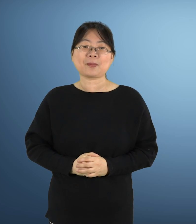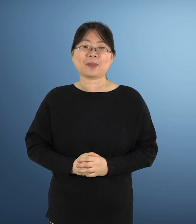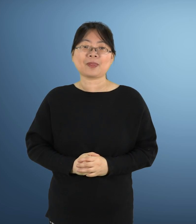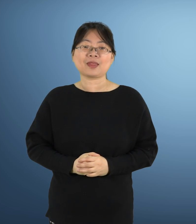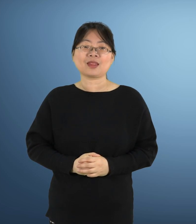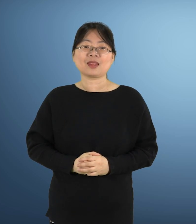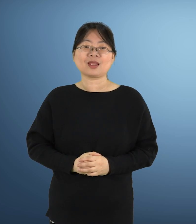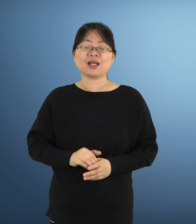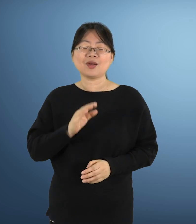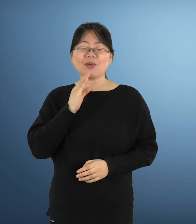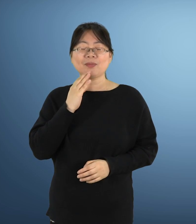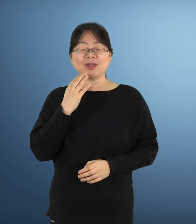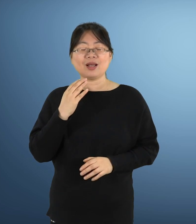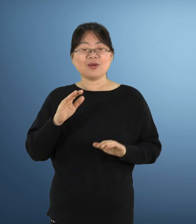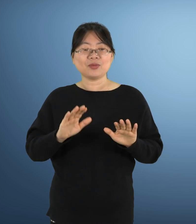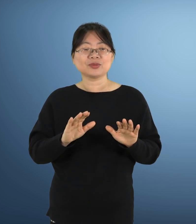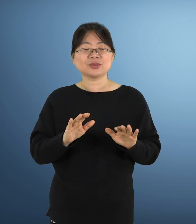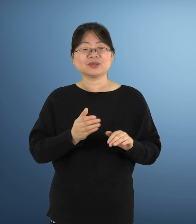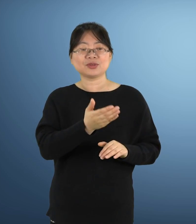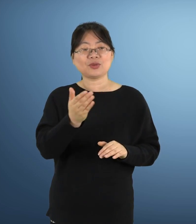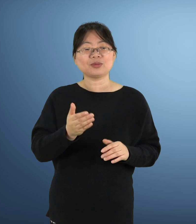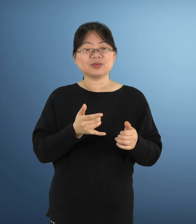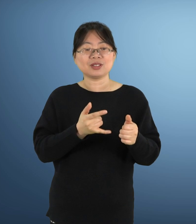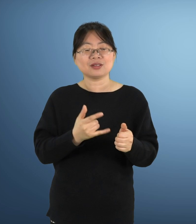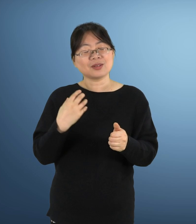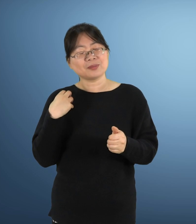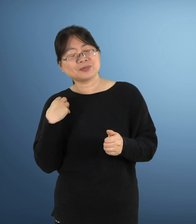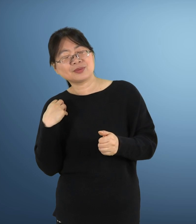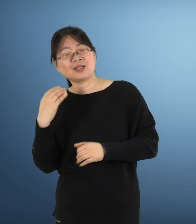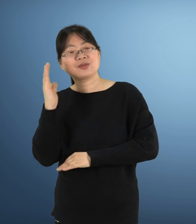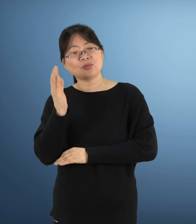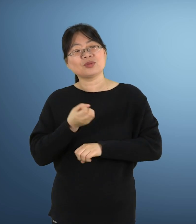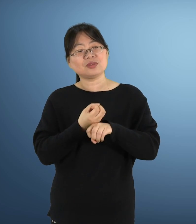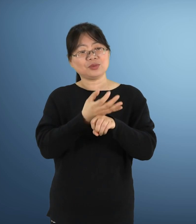굉장히 부담스러운 설교를 해서 죄송합니다.